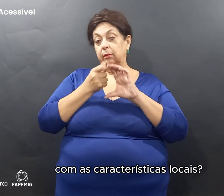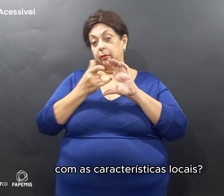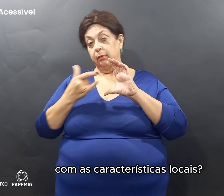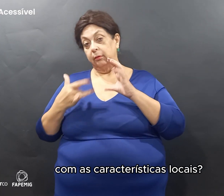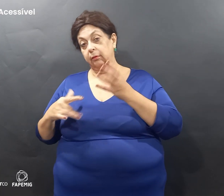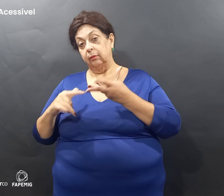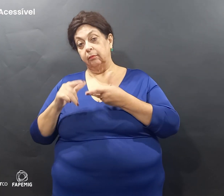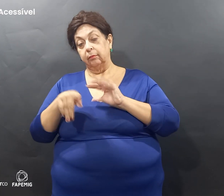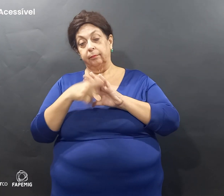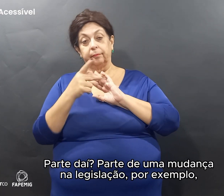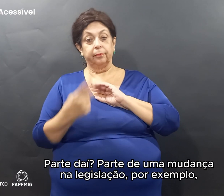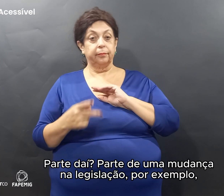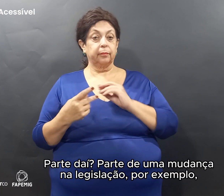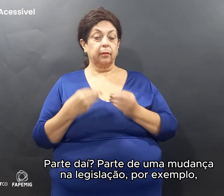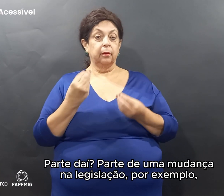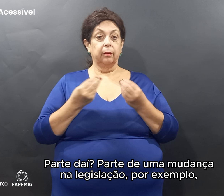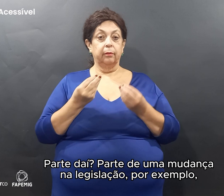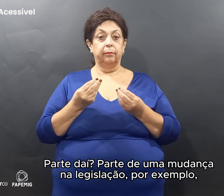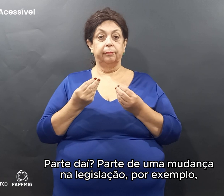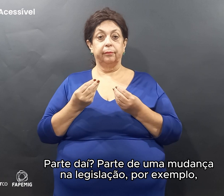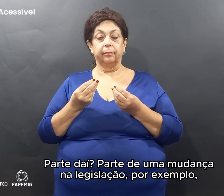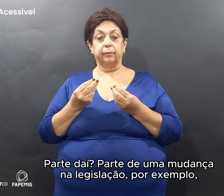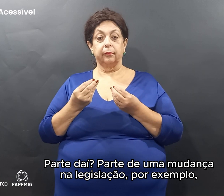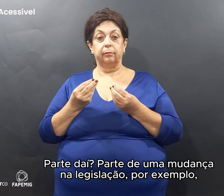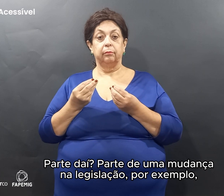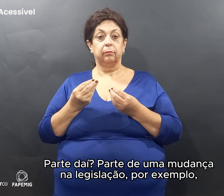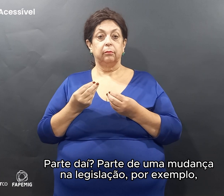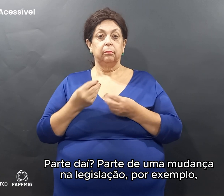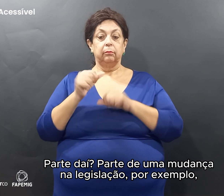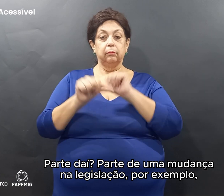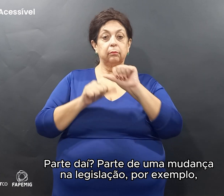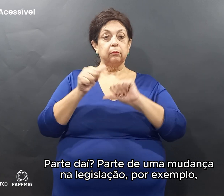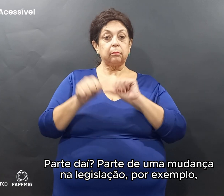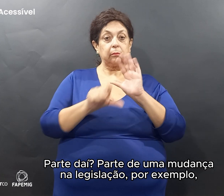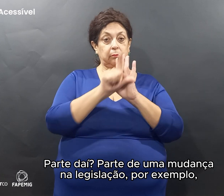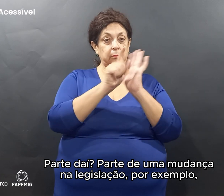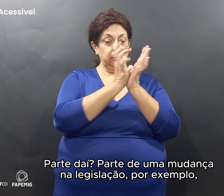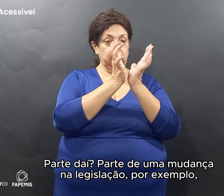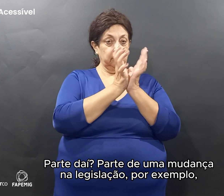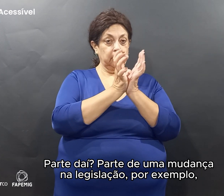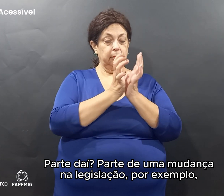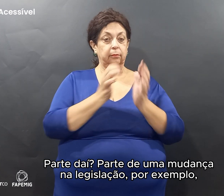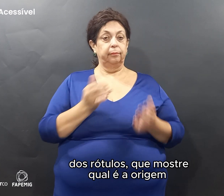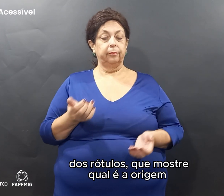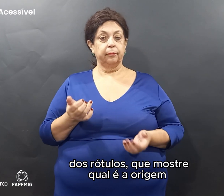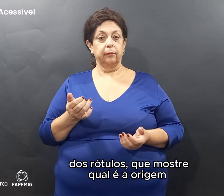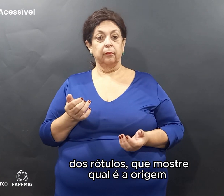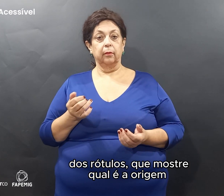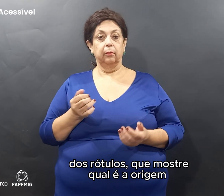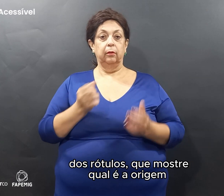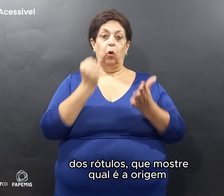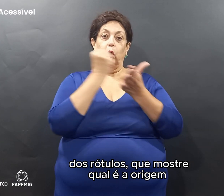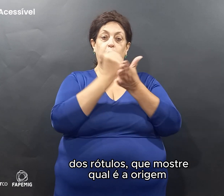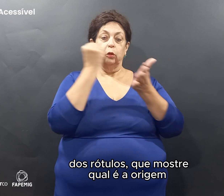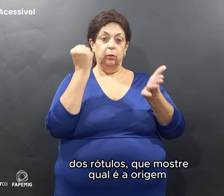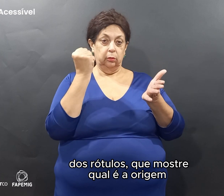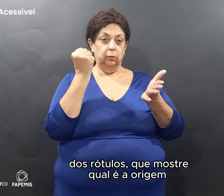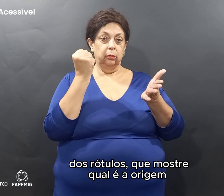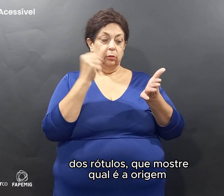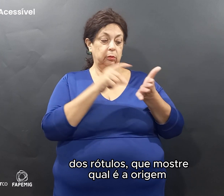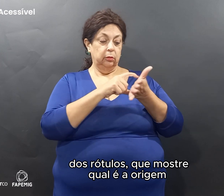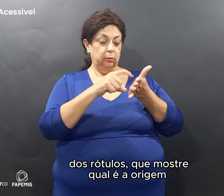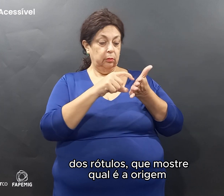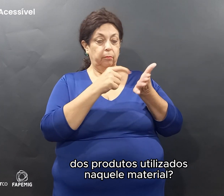características locais? Parte de uma mudança na legislação, por exemplo, dos rótulos que mostre qual é